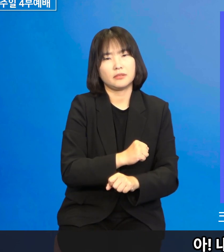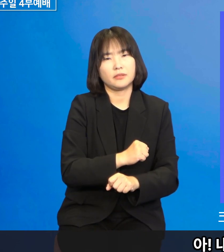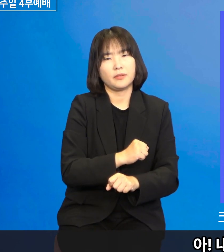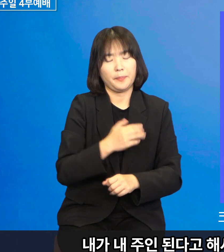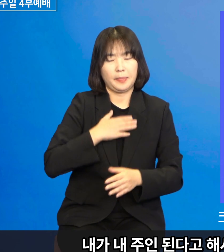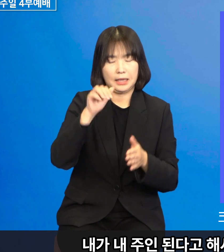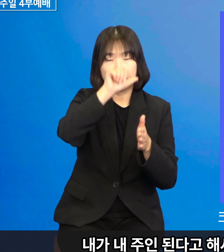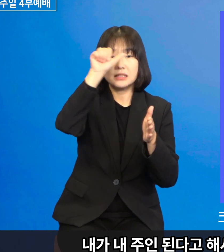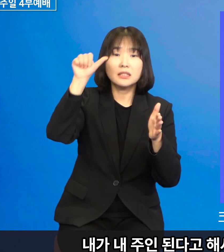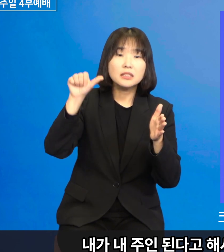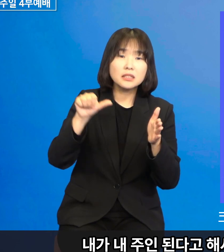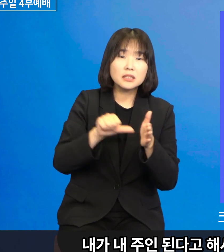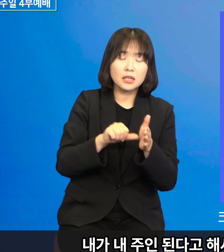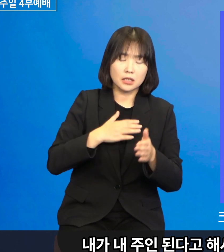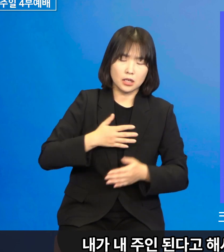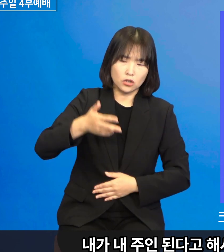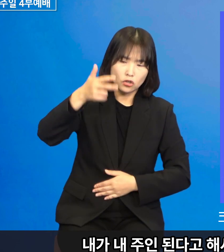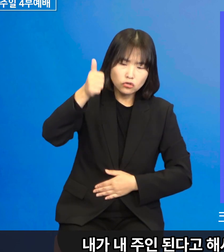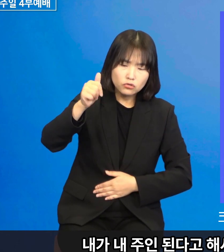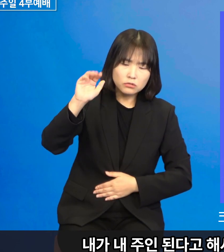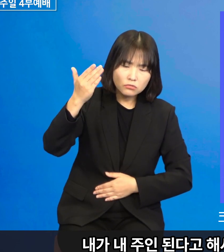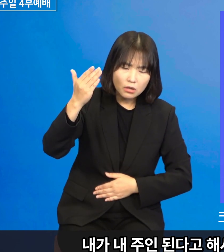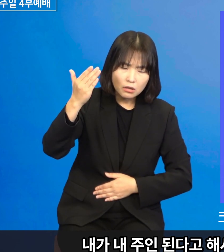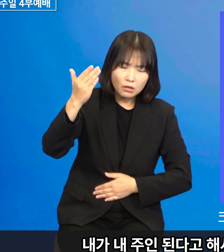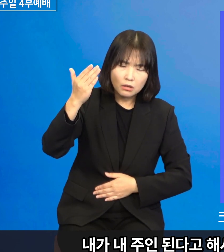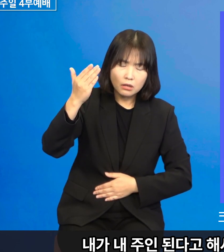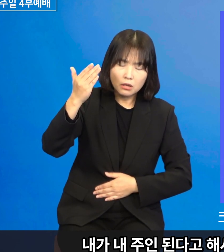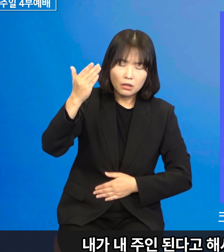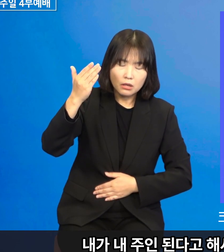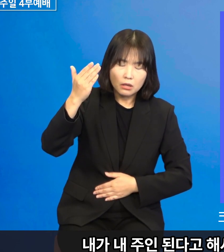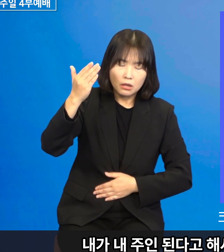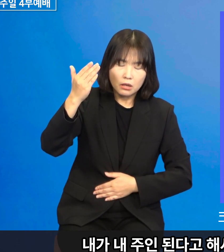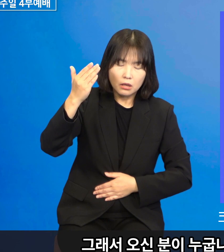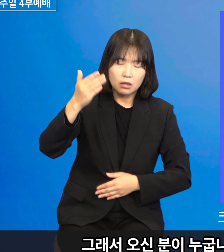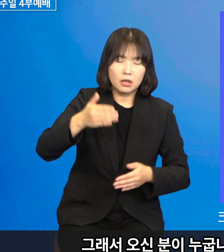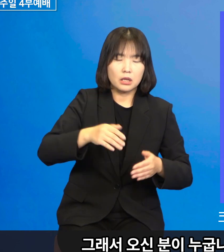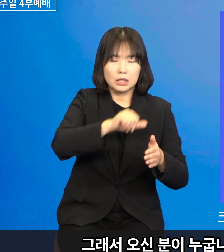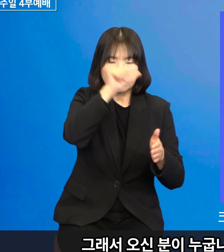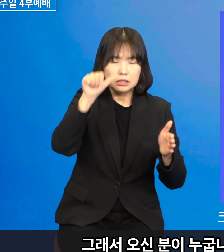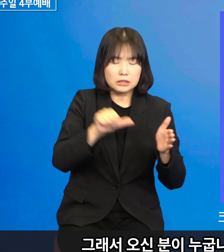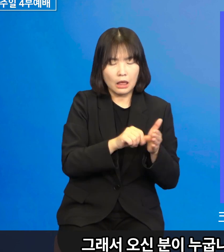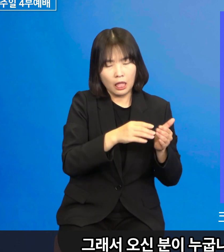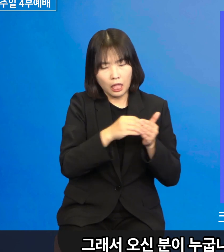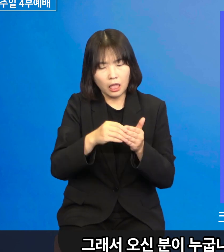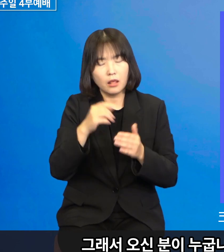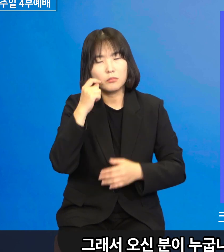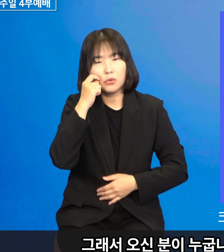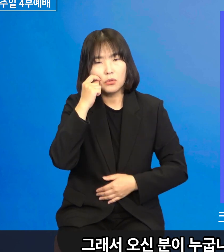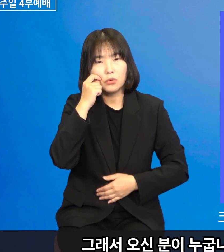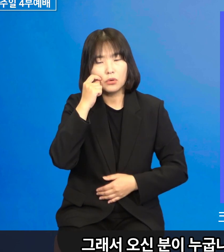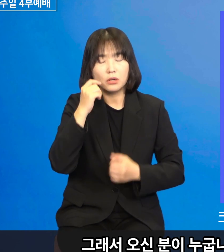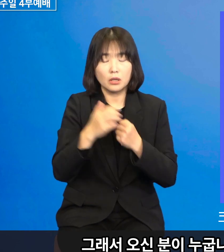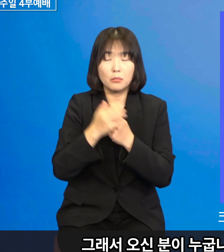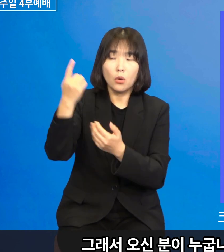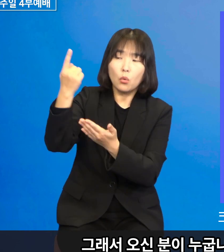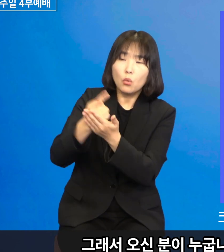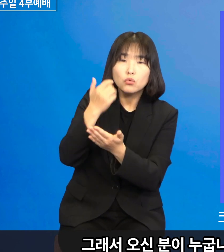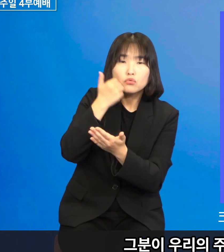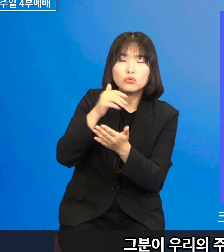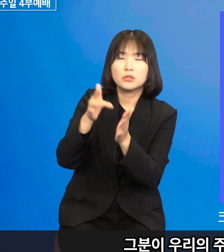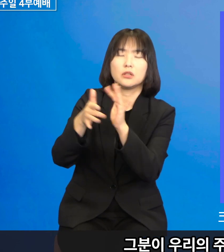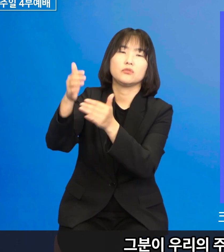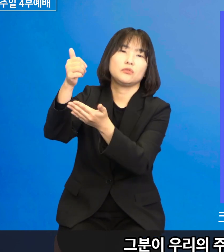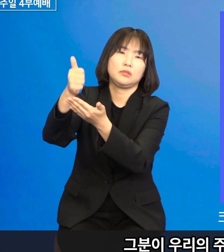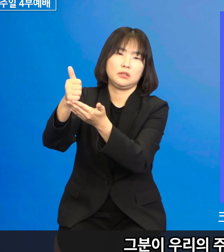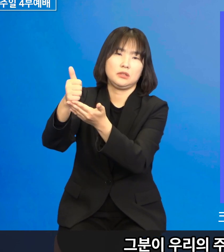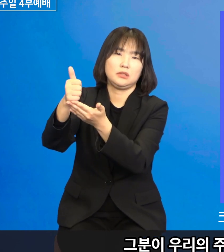내 인생이 내가 내 주인이 된다고 해서 세울 수가 없는 것이구나. 그래서 오신 분이 누굽니까? 바로 예수님이십니다.